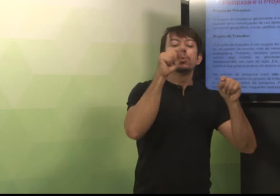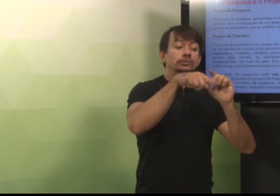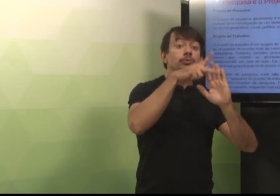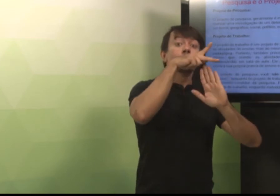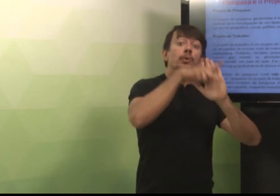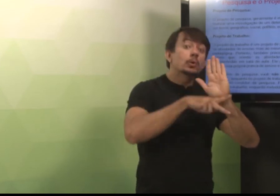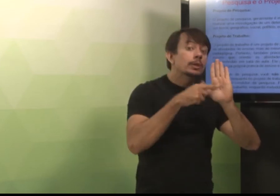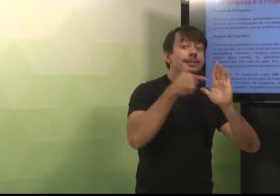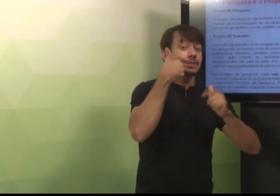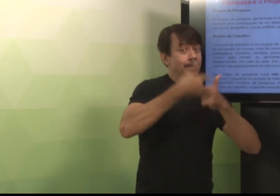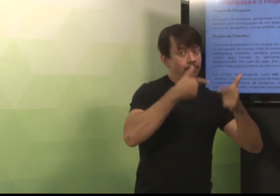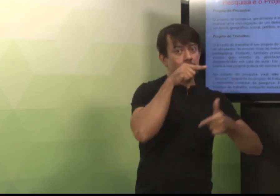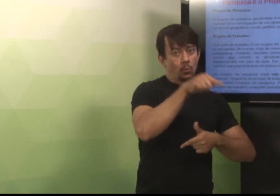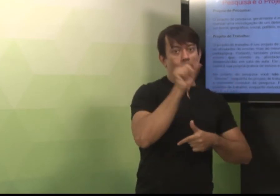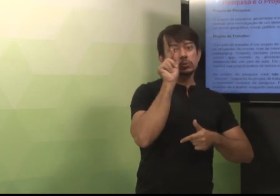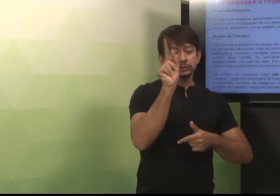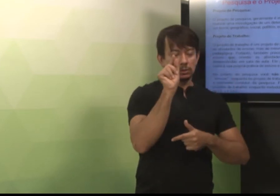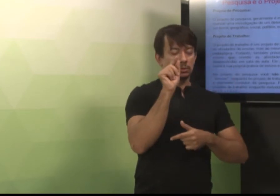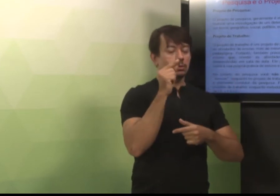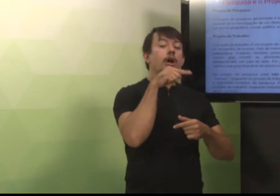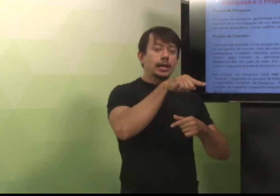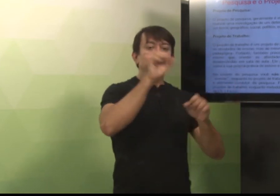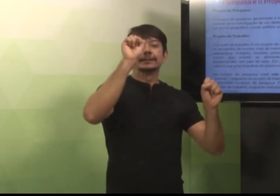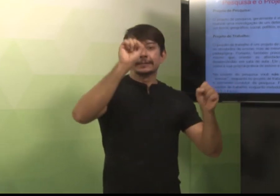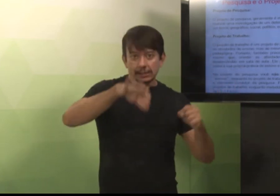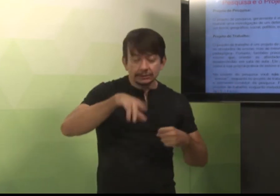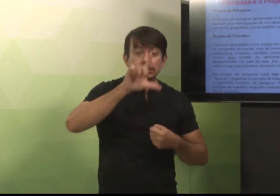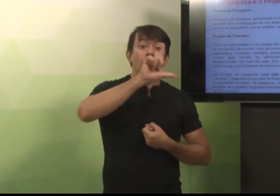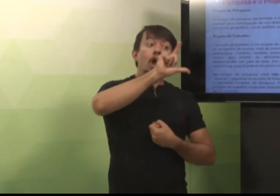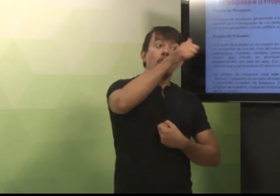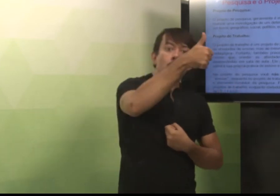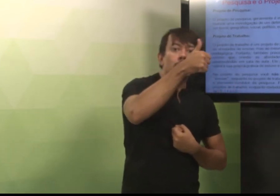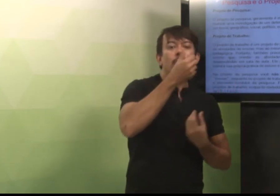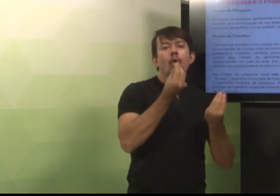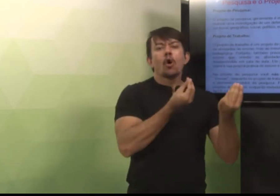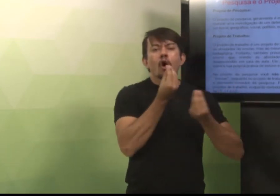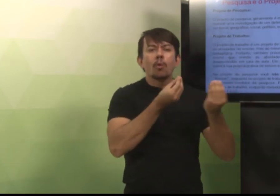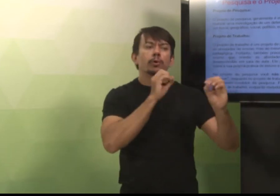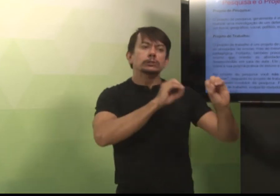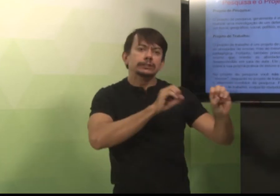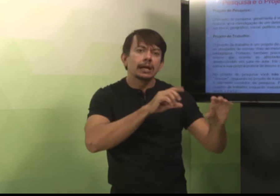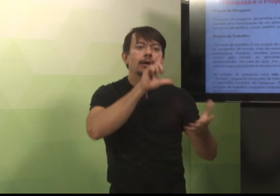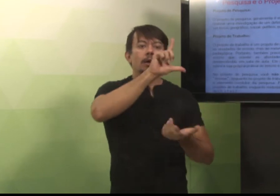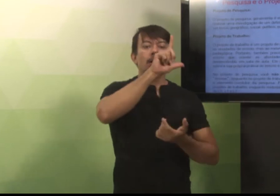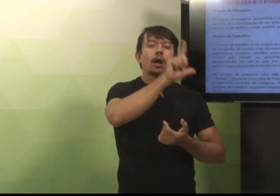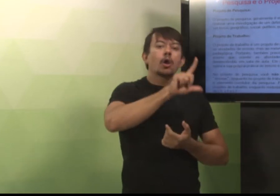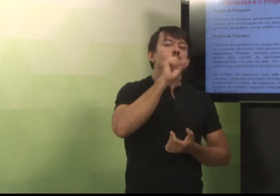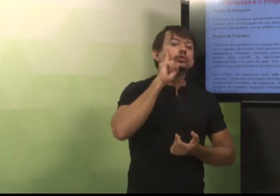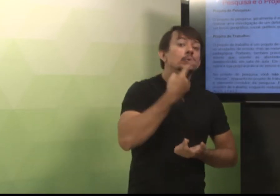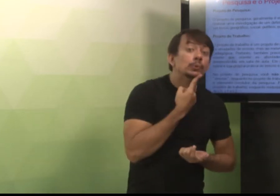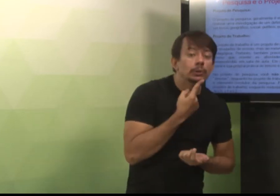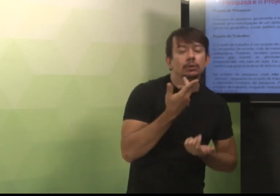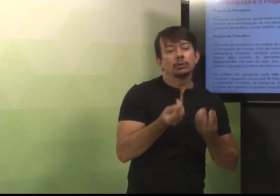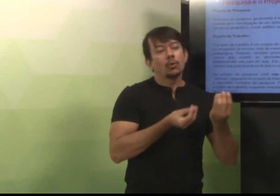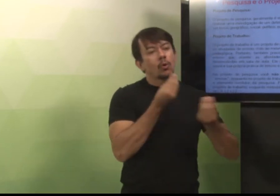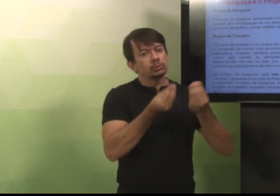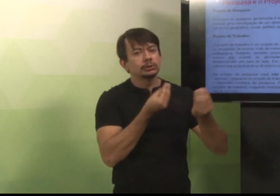do projeto de trabalho, ok? Aqui nós focaremos no ensino da L1,